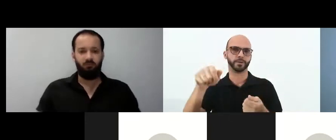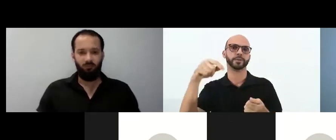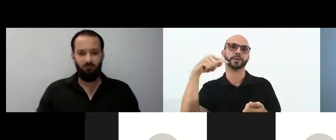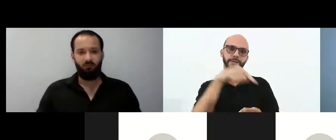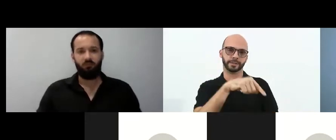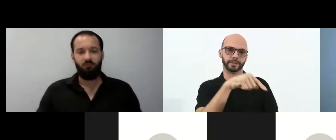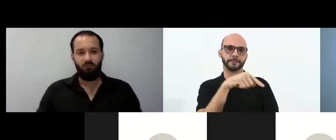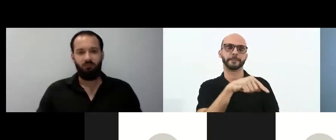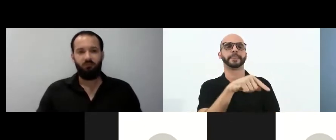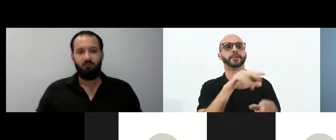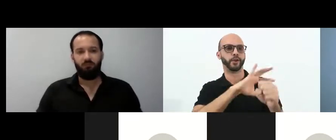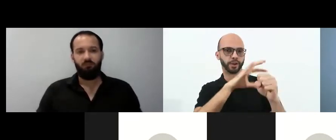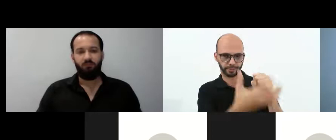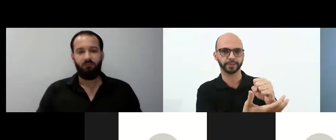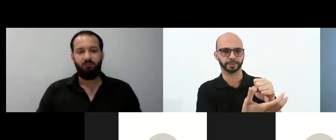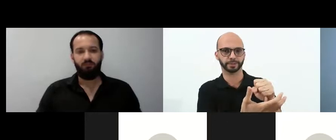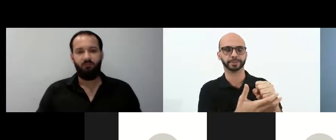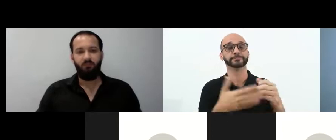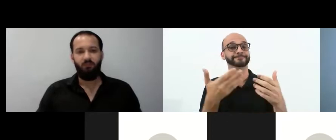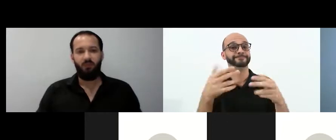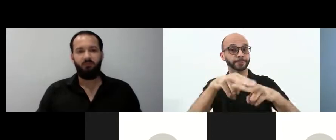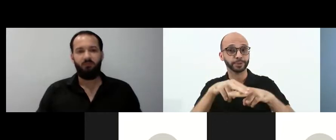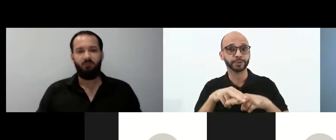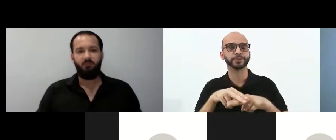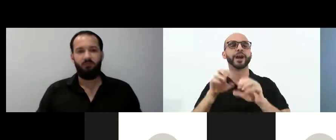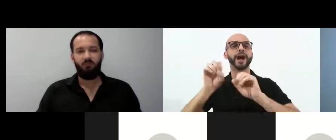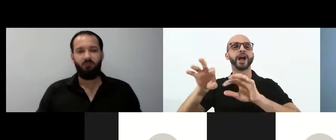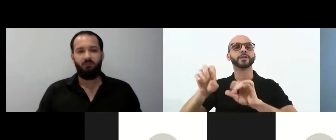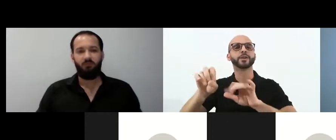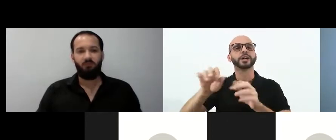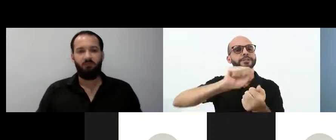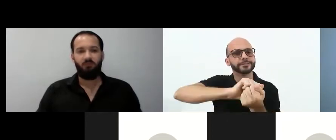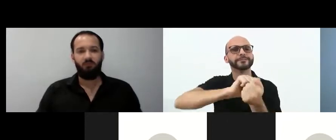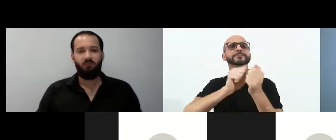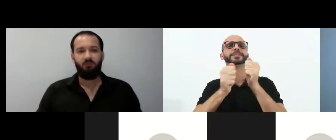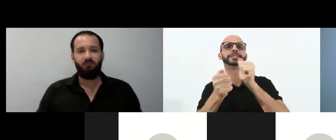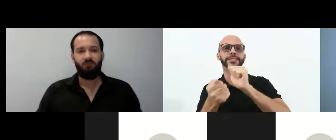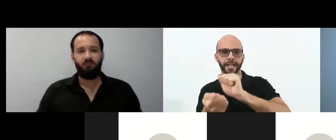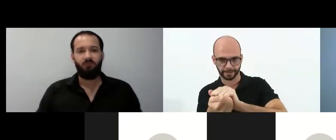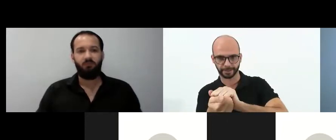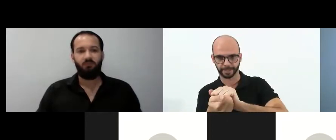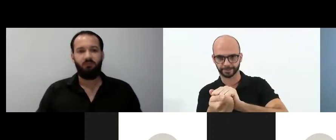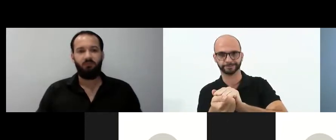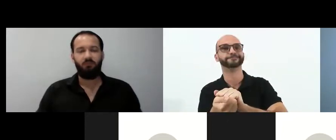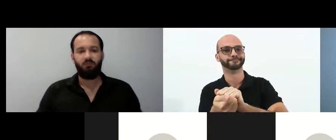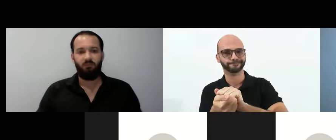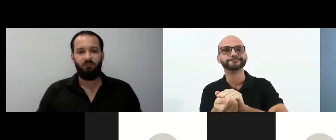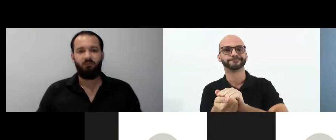têm sentido muitas vezes essa problemática mundial sobre essa questão da pandemia. Então, por isso, tem